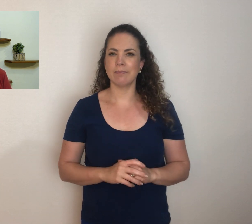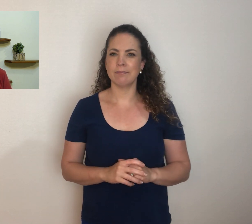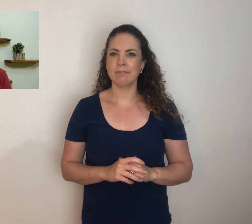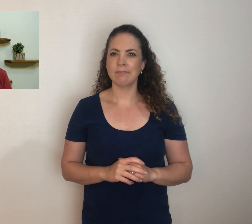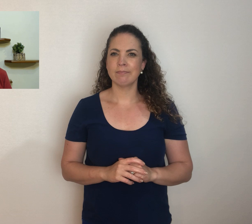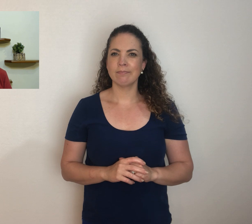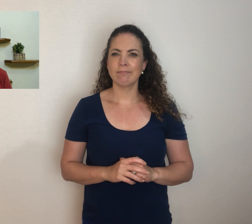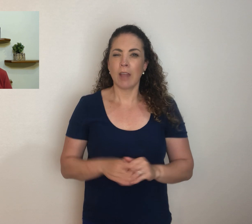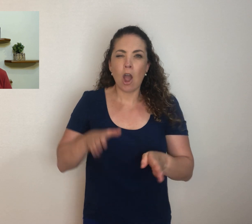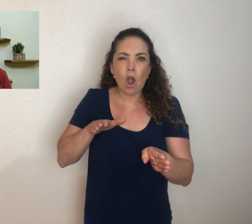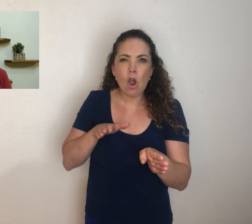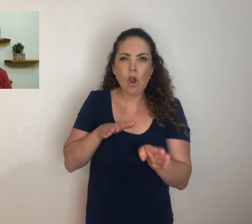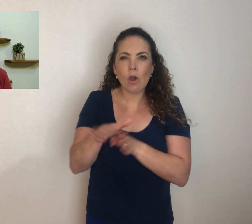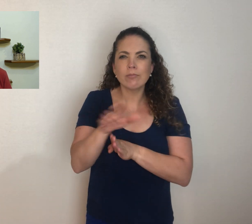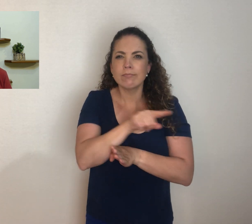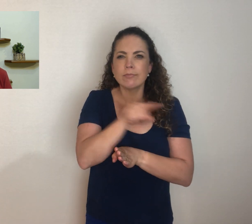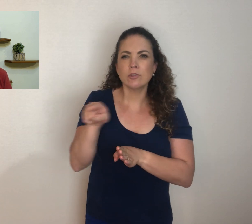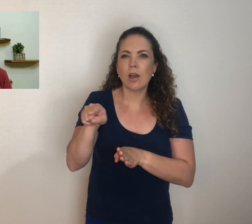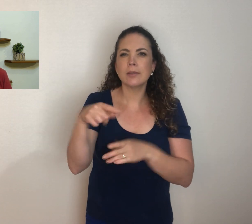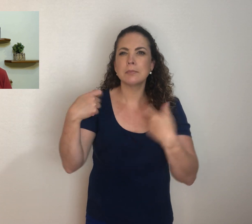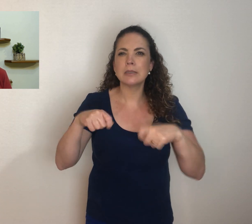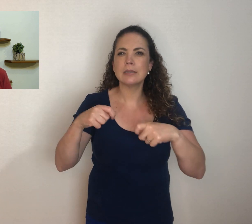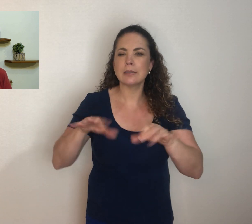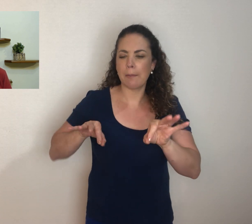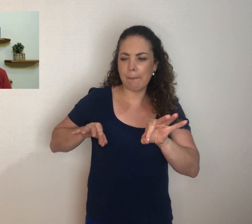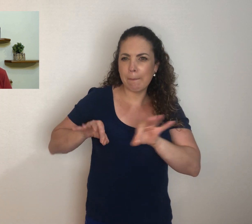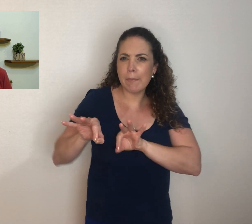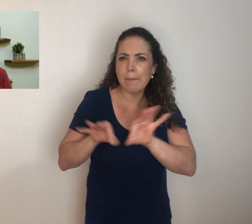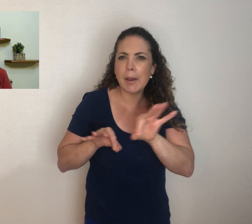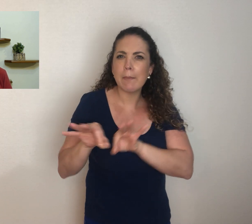nos advertir e preparar.